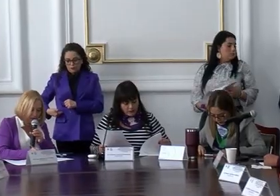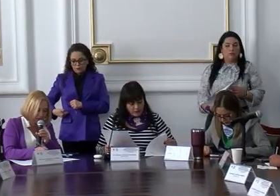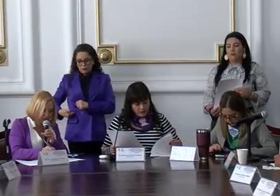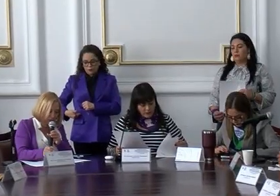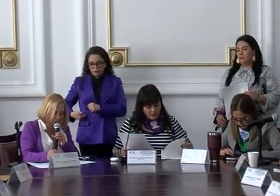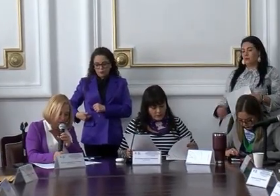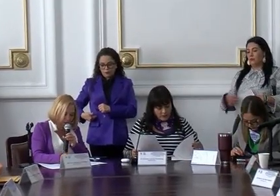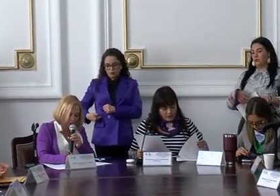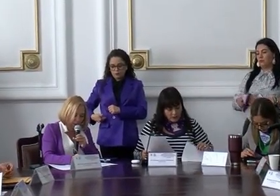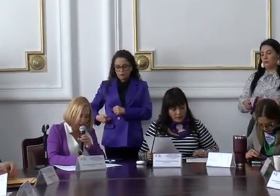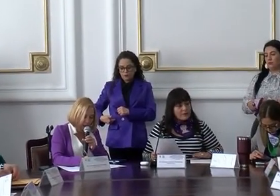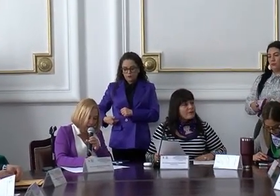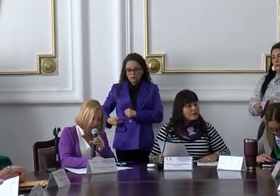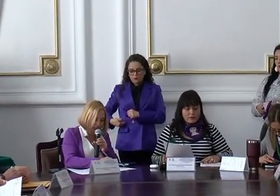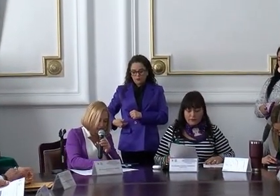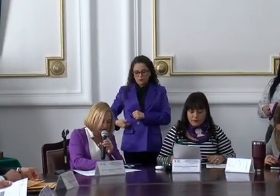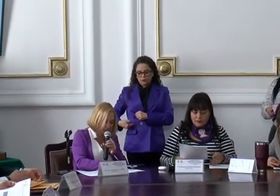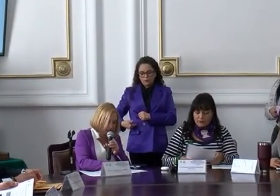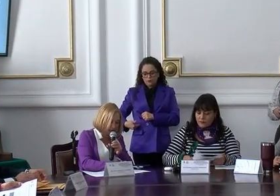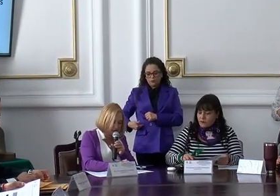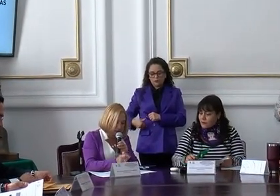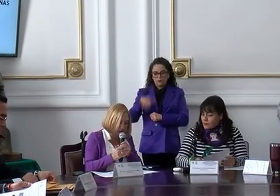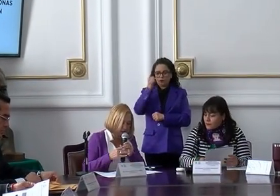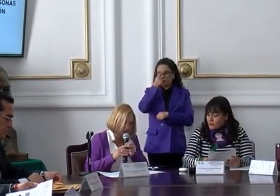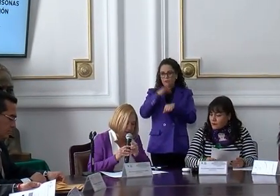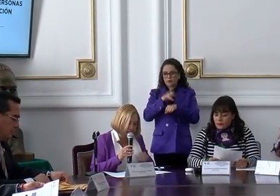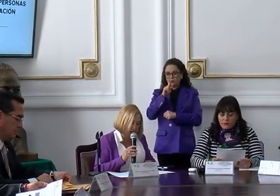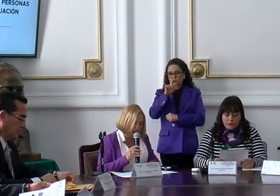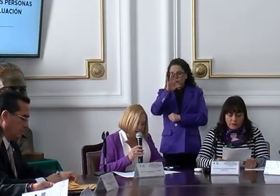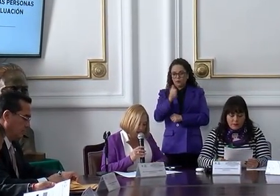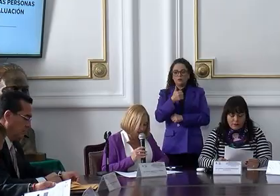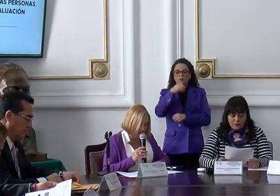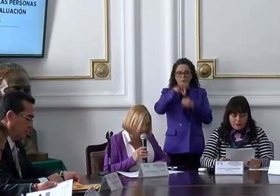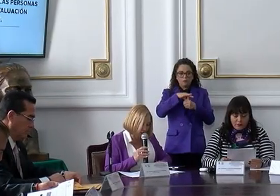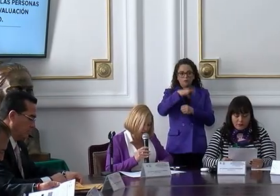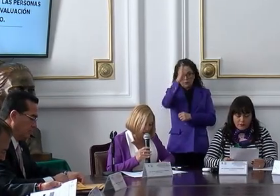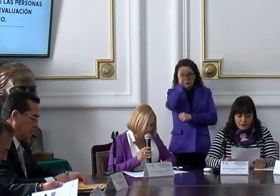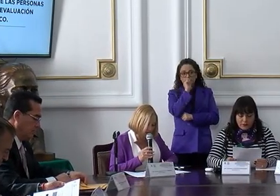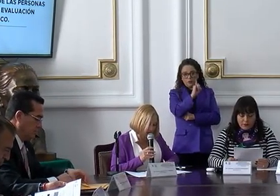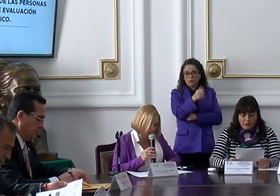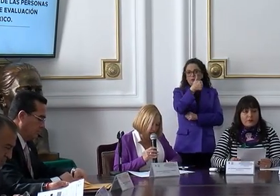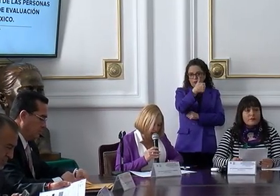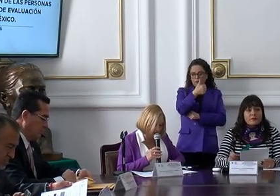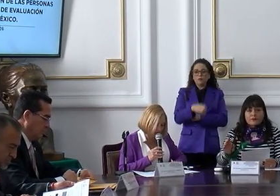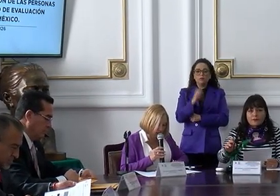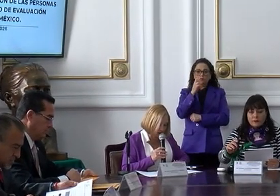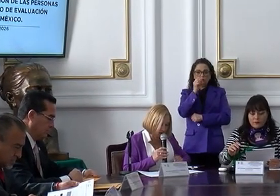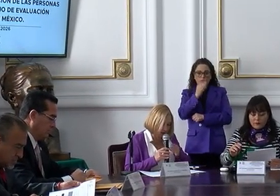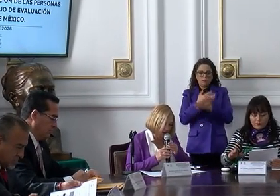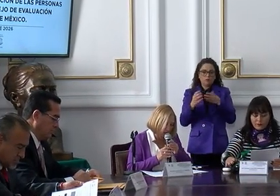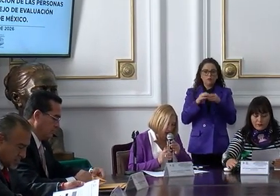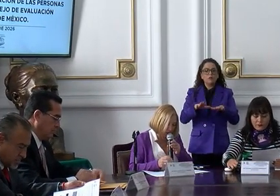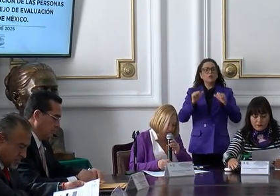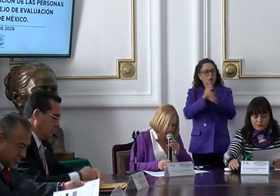de Administración Pública Local, existen 6 votos a favor, 0 votos en contra, 0